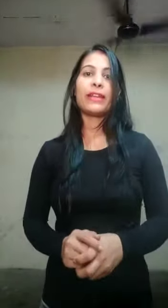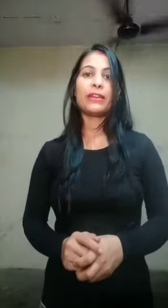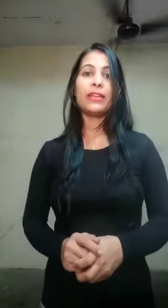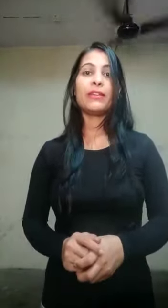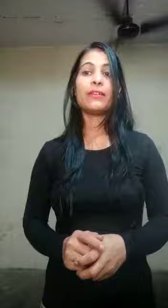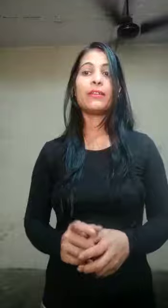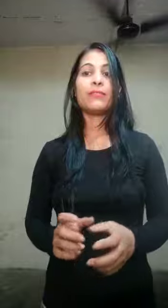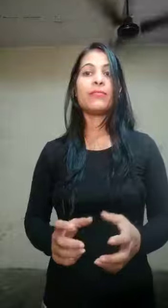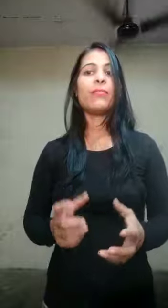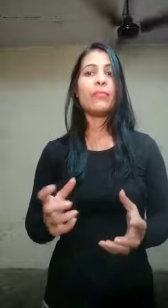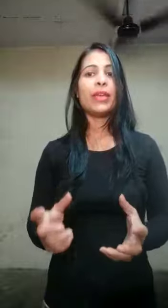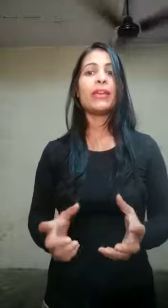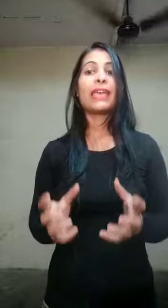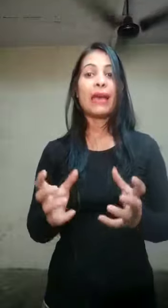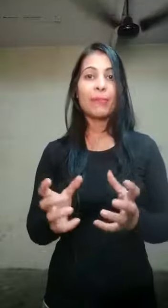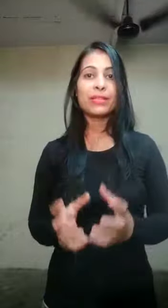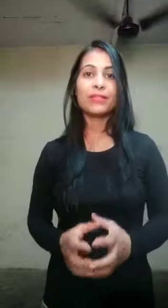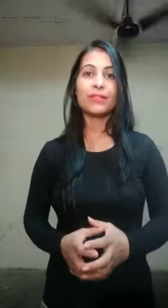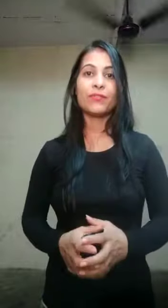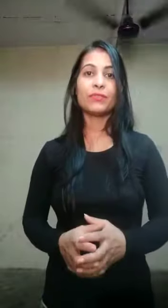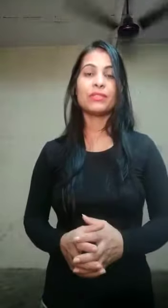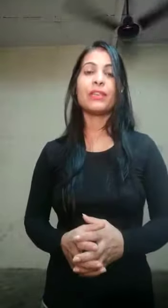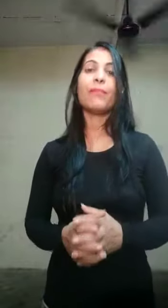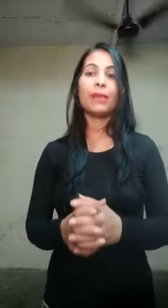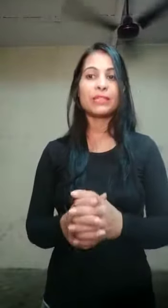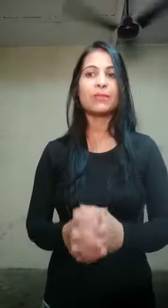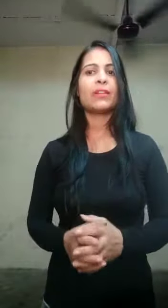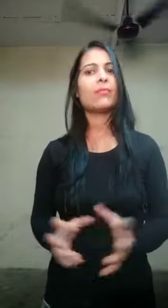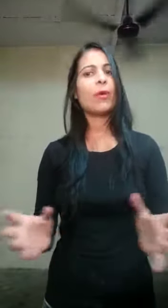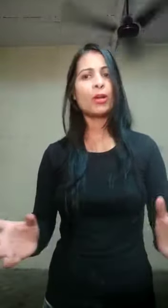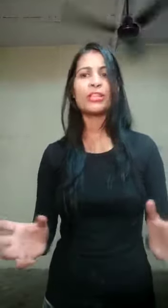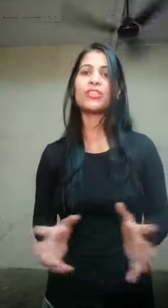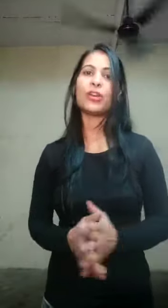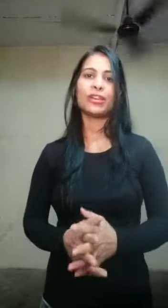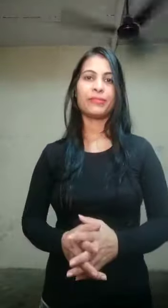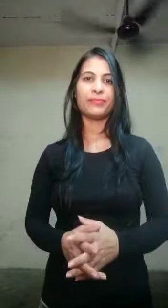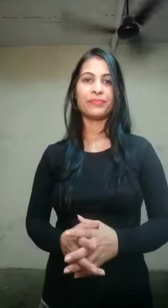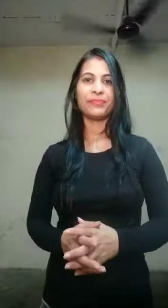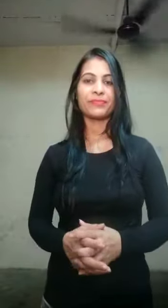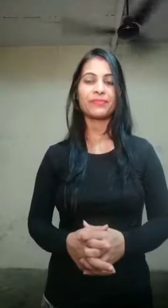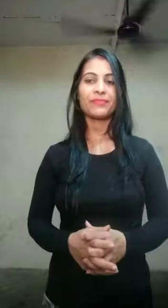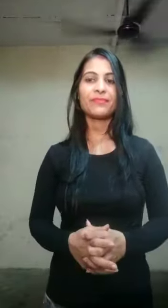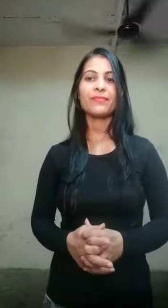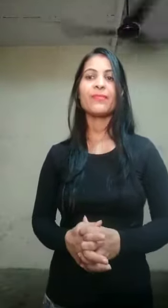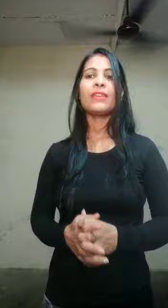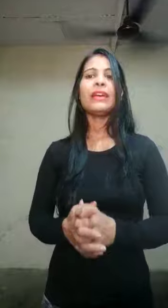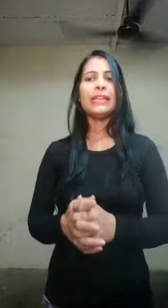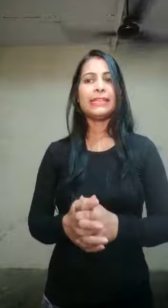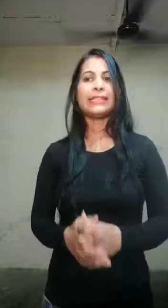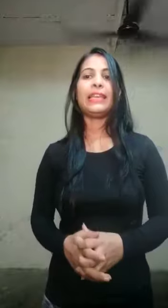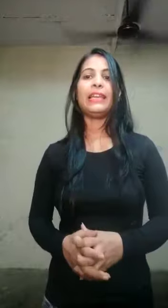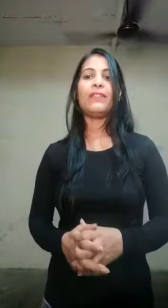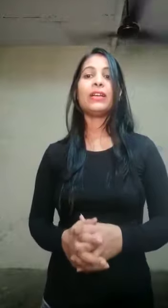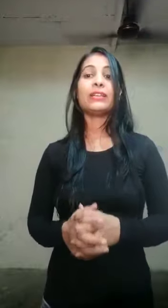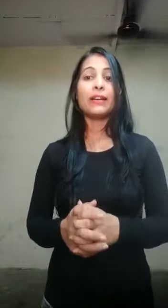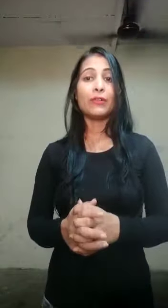पॉलिटेक्निक में कैंपस इंटरव्यू से प्लेसमेंट बहुत अच्छा है। इसके अलावा